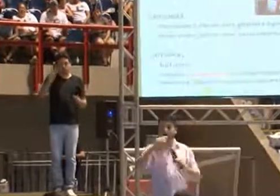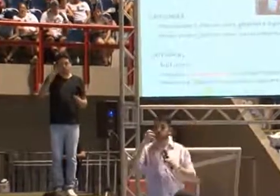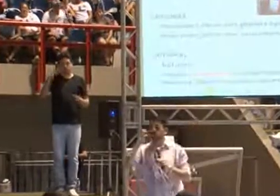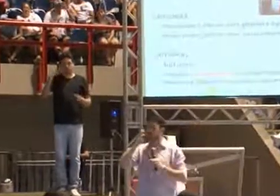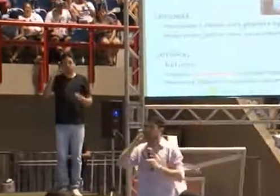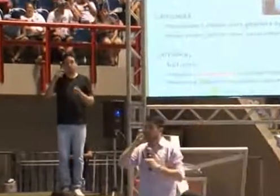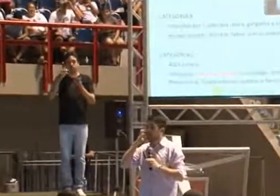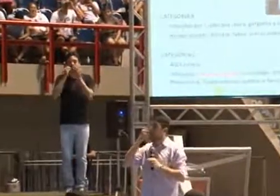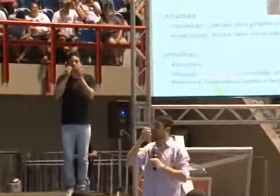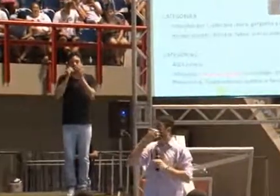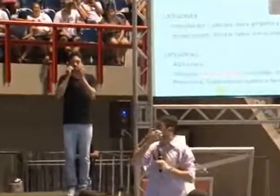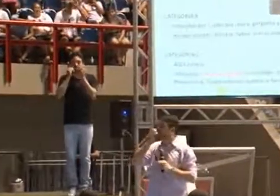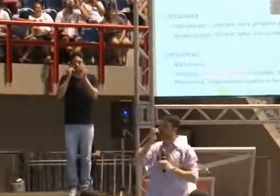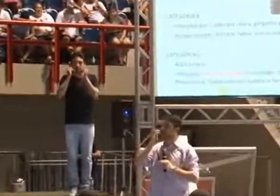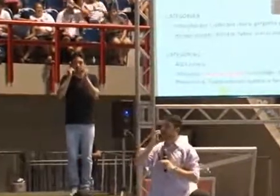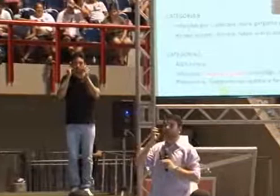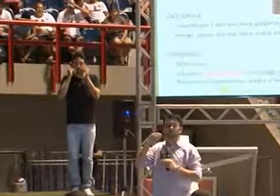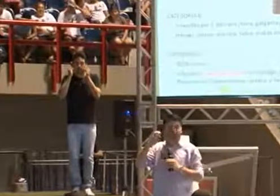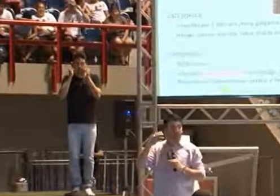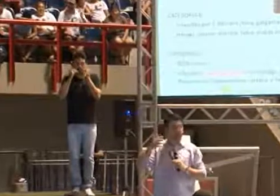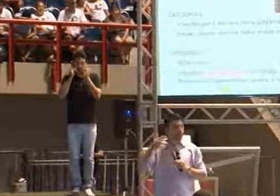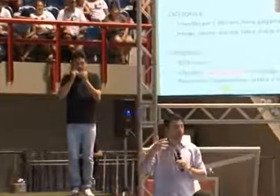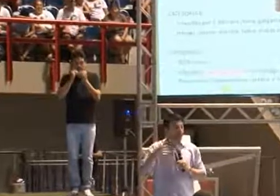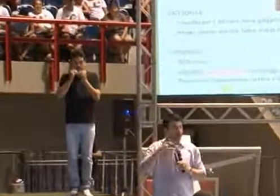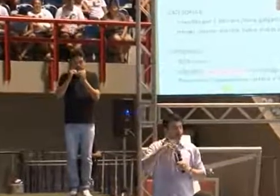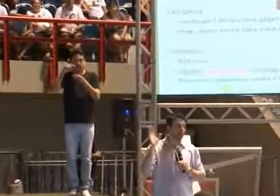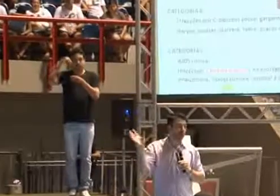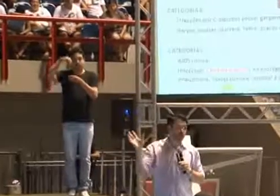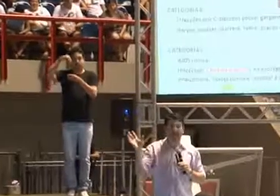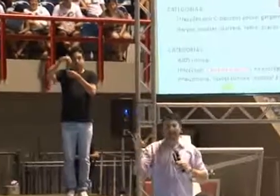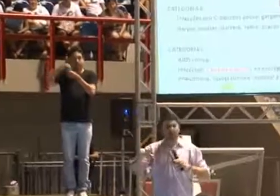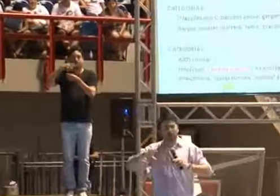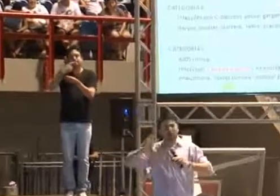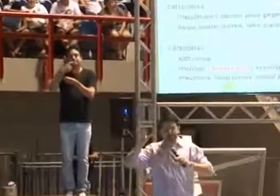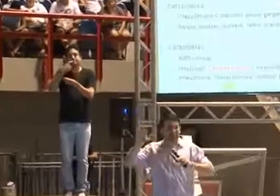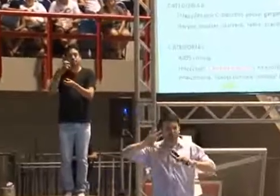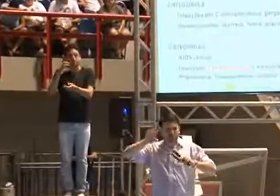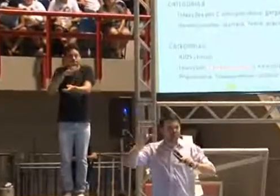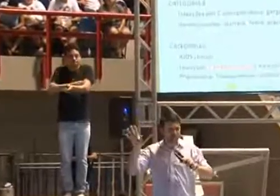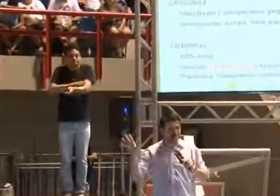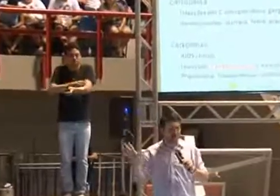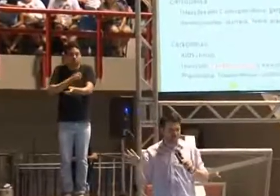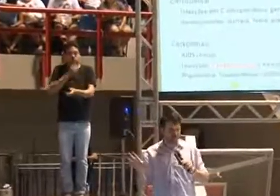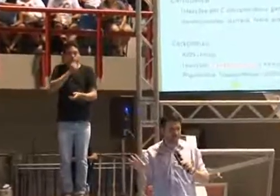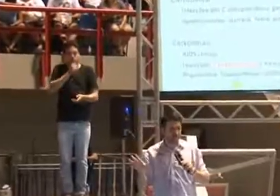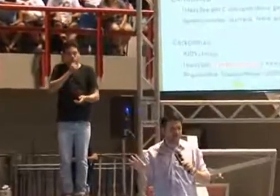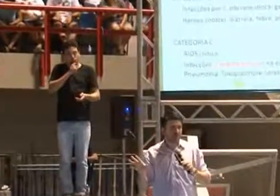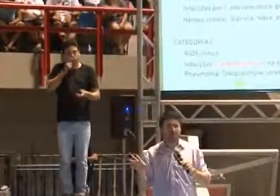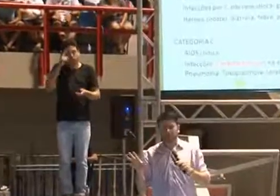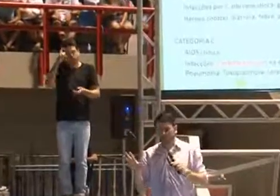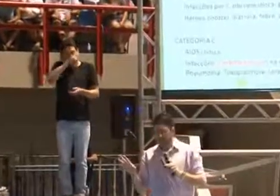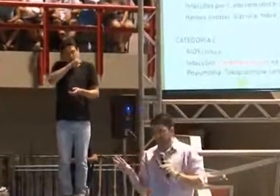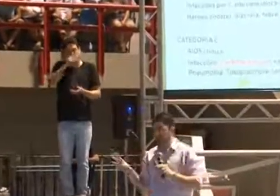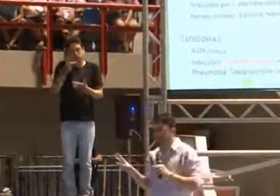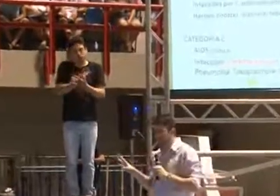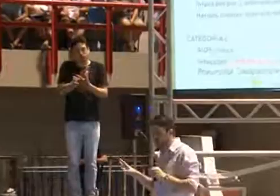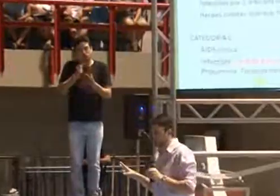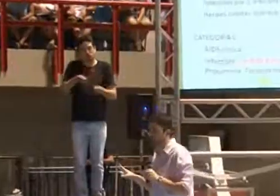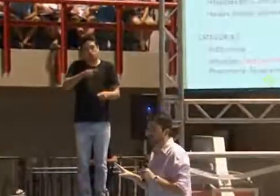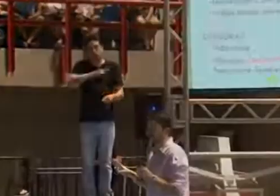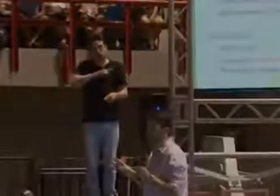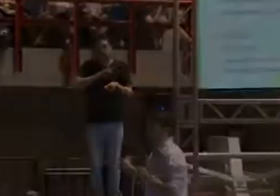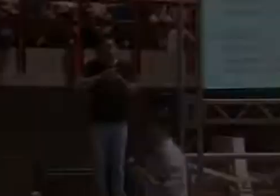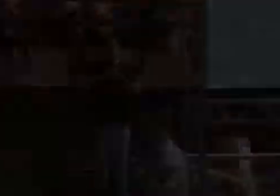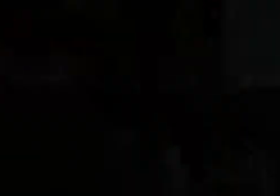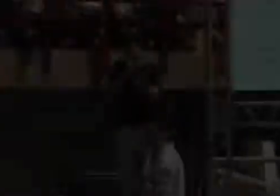saliva da pessoa, ou essa pessoa tiver um sangramento bucal, lhe morder, é uma situação muito difícil de acontecer. Pode